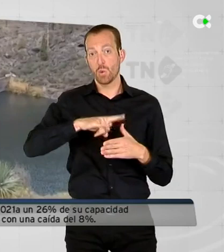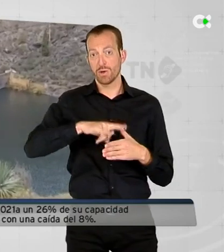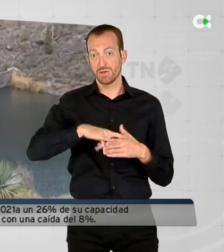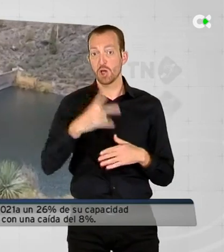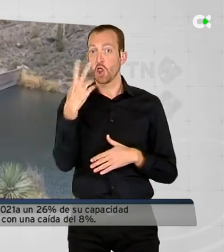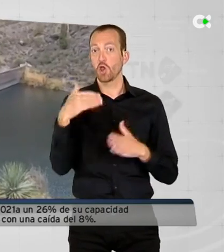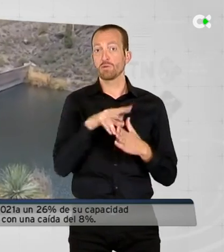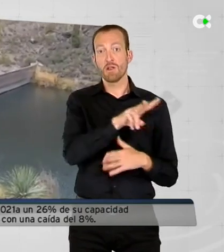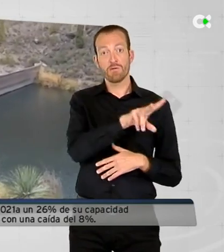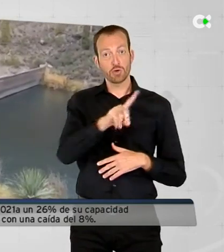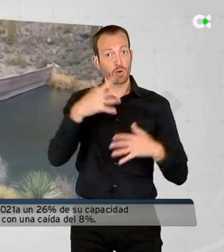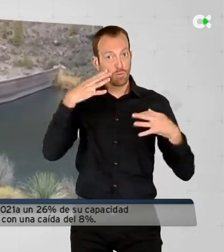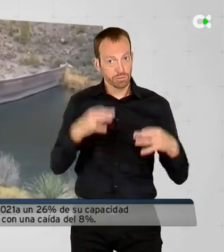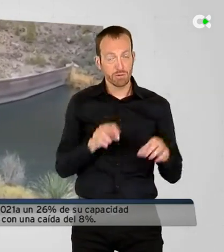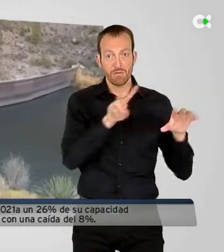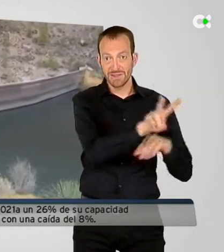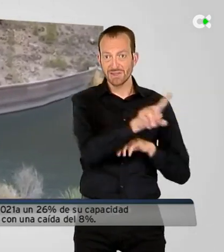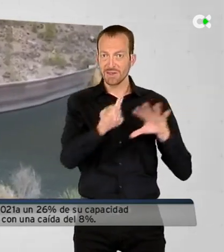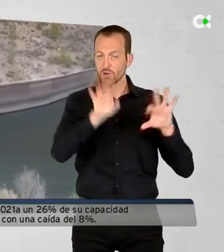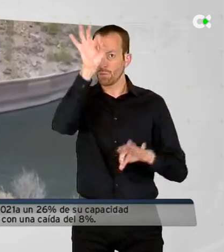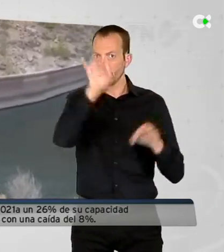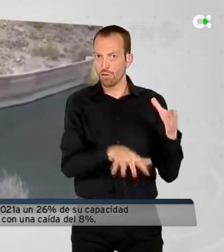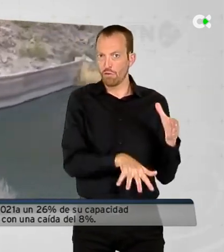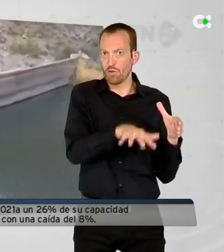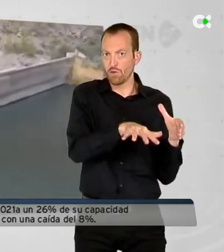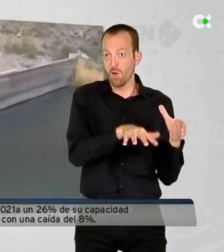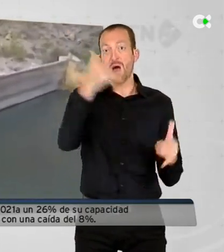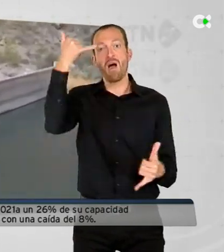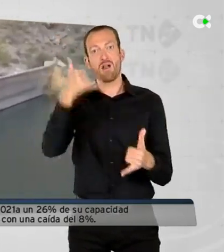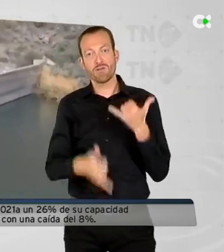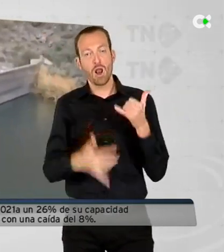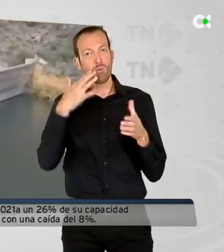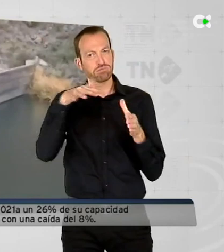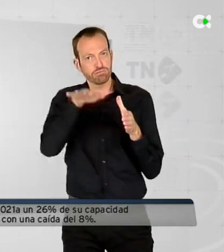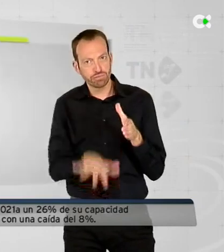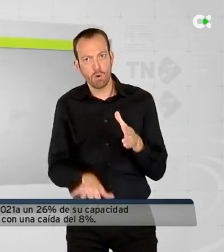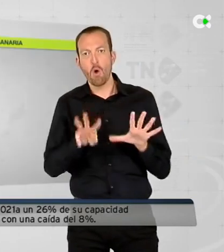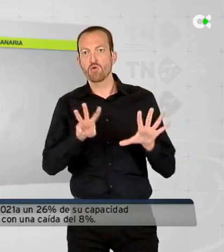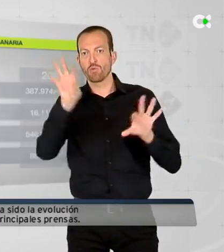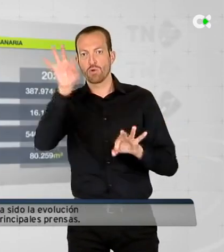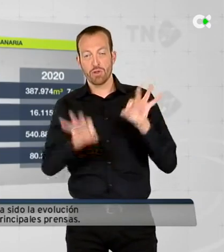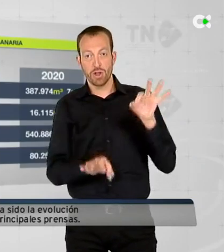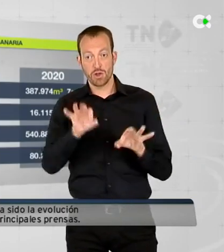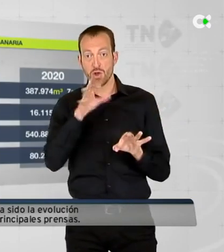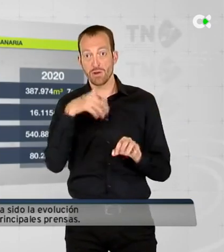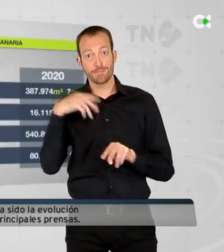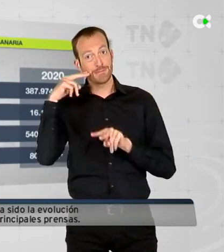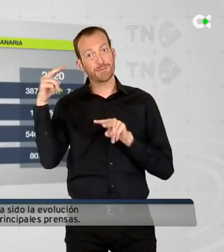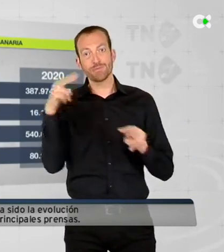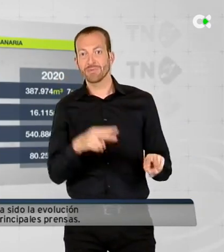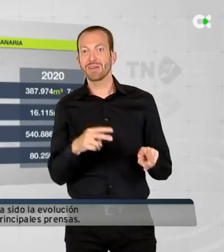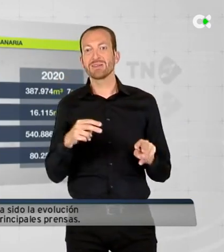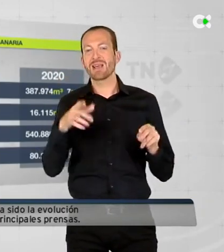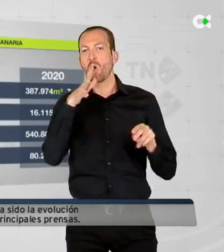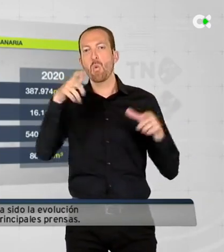año 2021 a un 26% de su capacidad. Lo acabó con una caída del 8%. Esta que ven ahora es la evolución